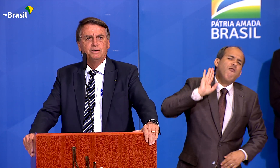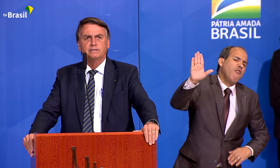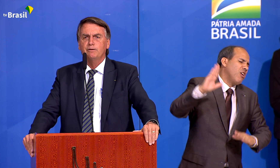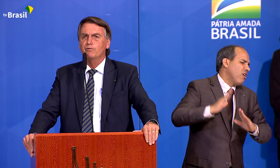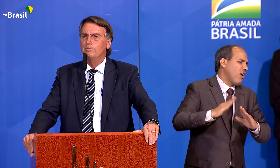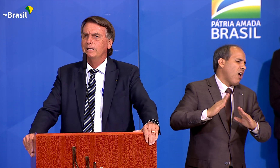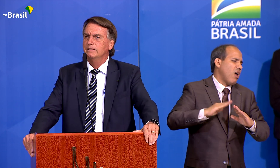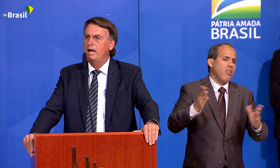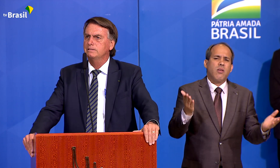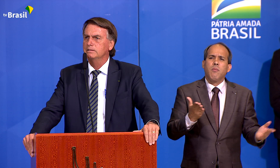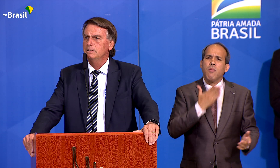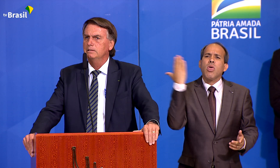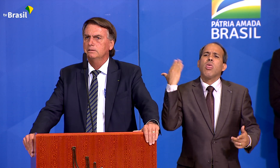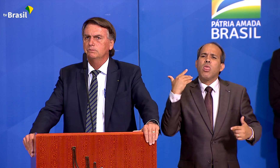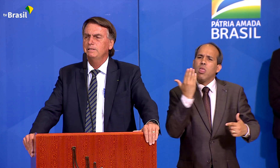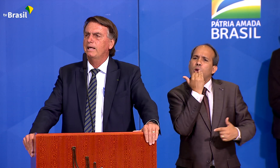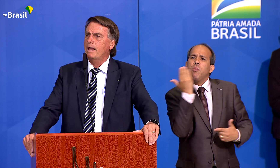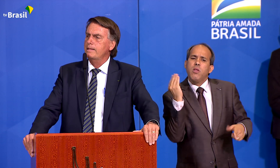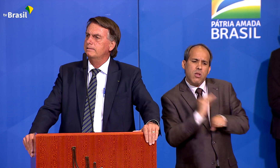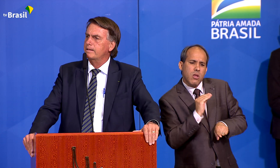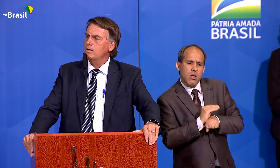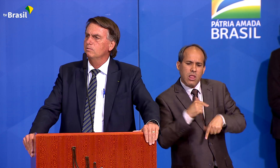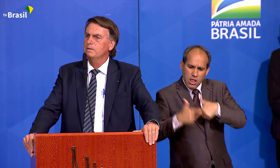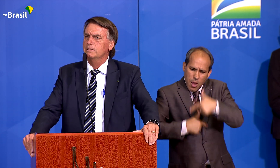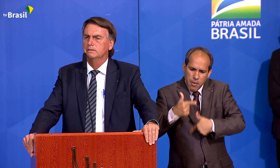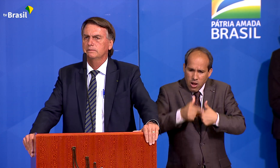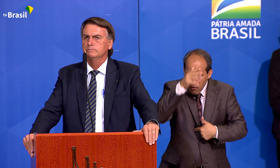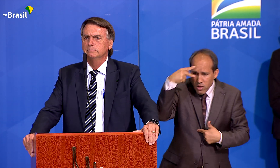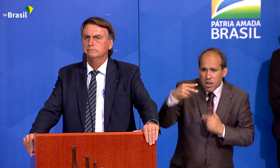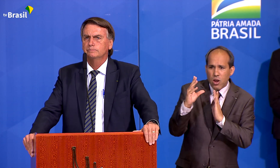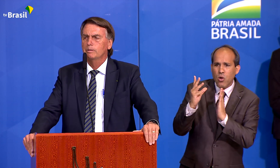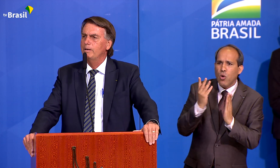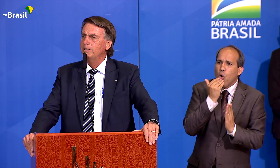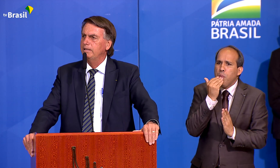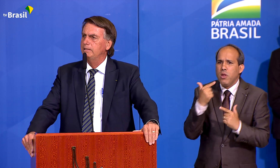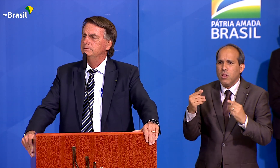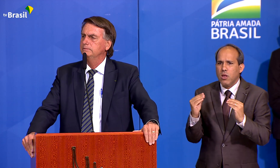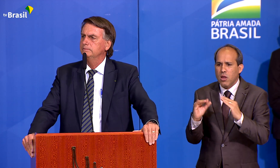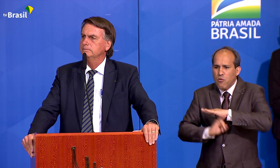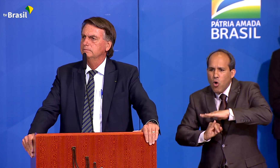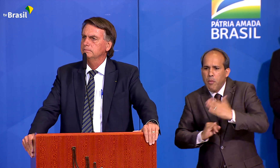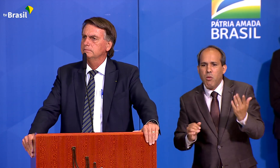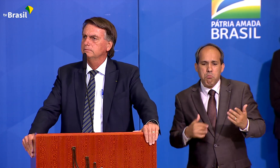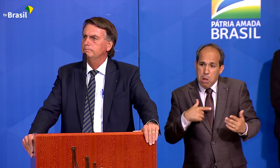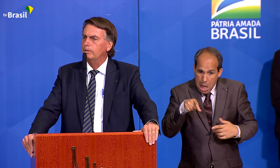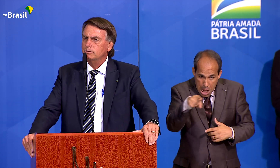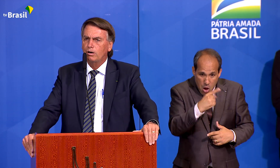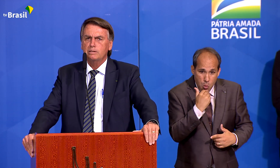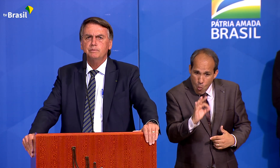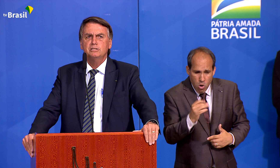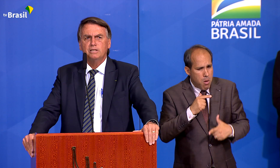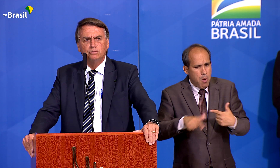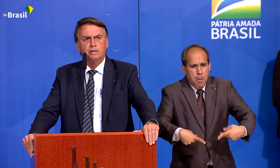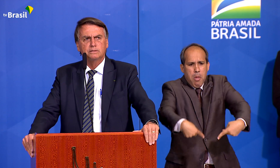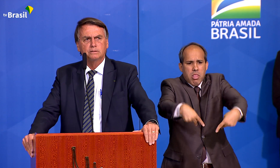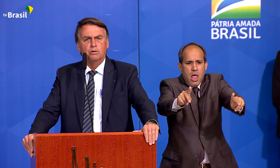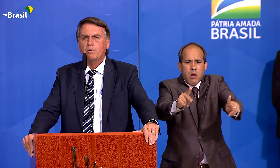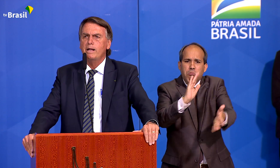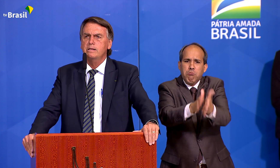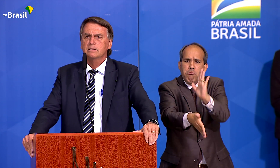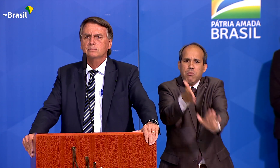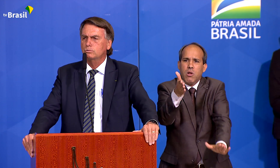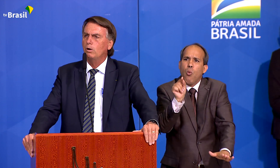que vivia da informalidade no interessa ele tá sem comida problema dele a propósito